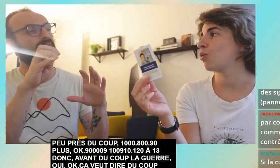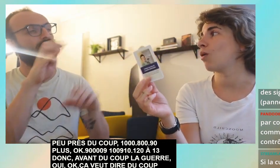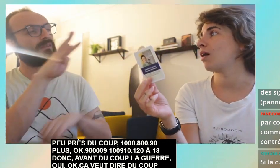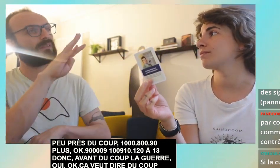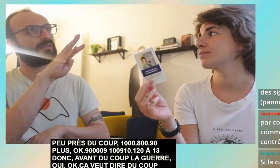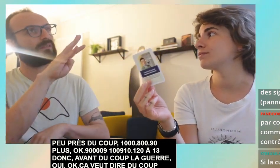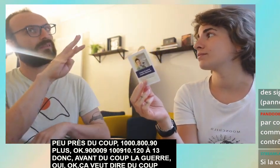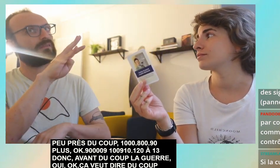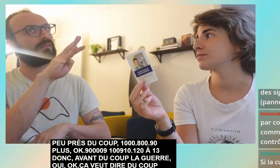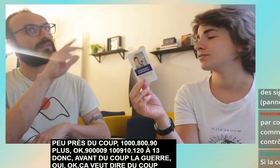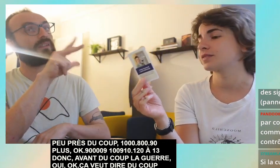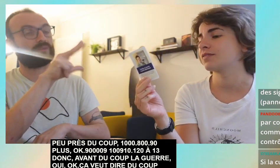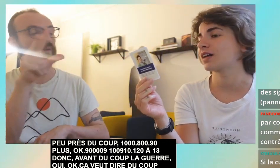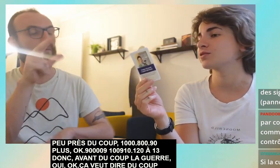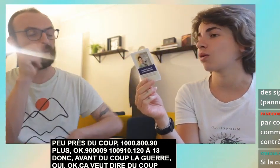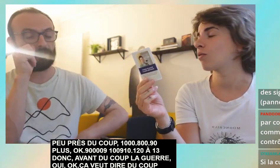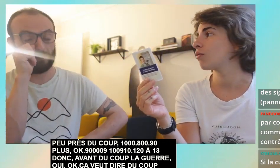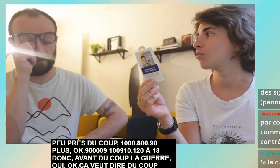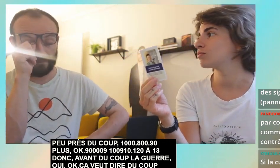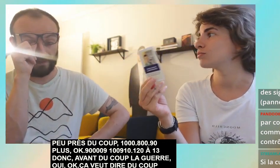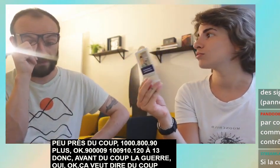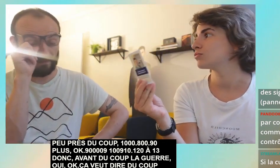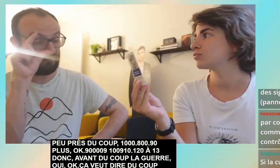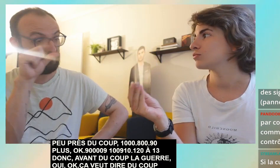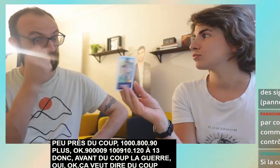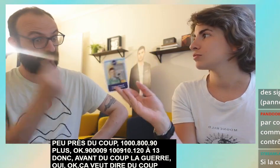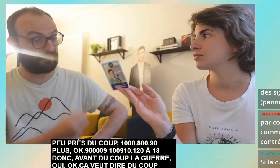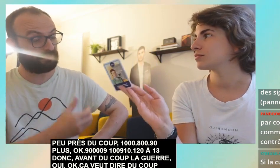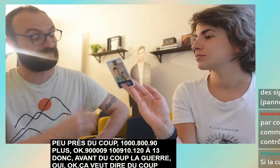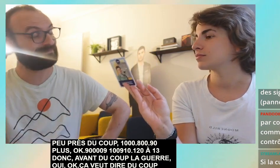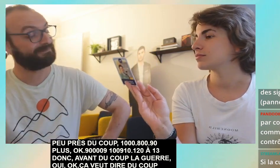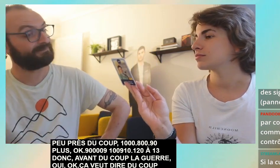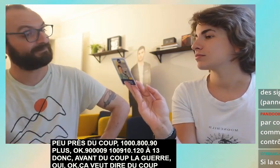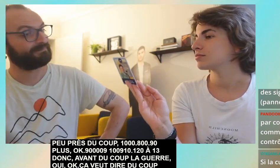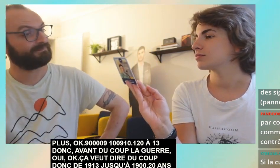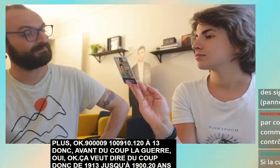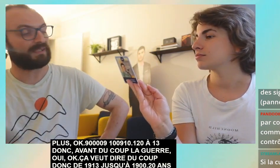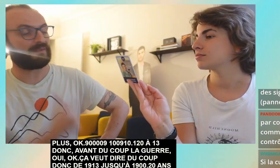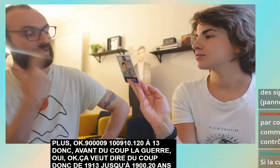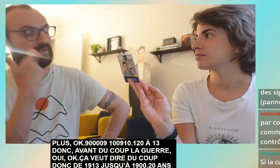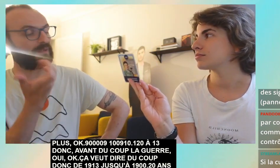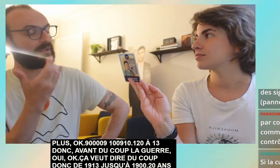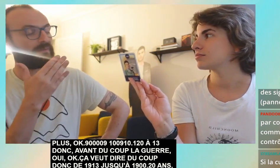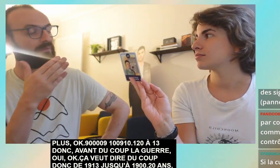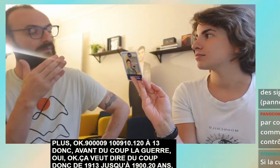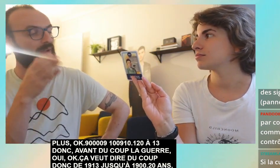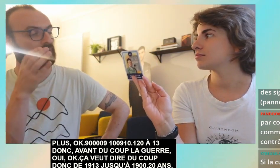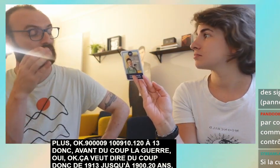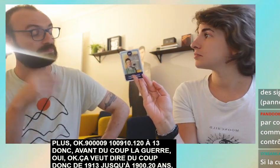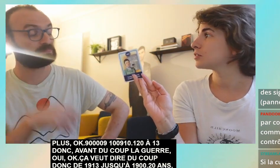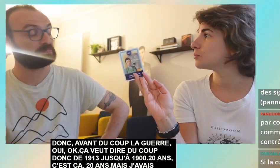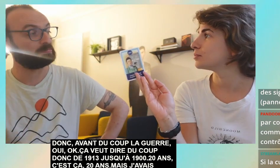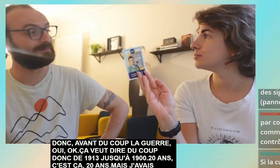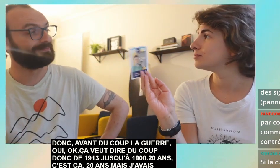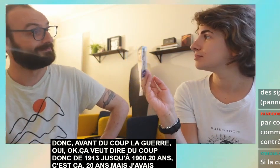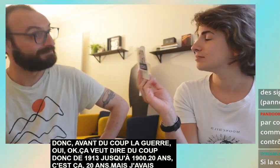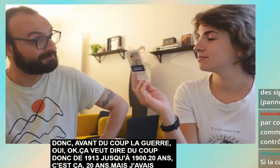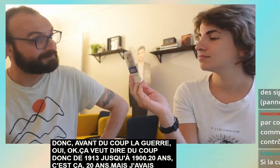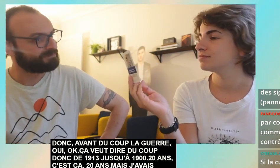1933. 30 ans. Ouais. C'est ça. 20 ans. Mais j'avais jamais vu, enfin, Moi non plus.